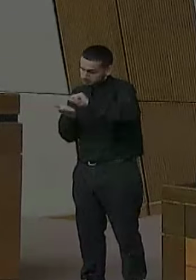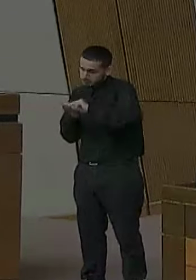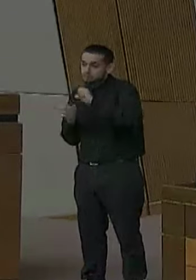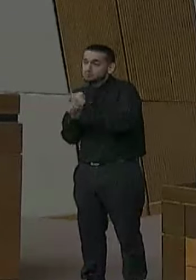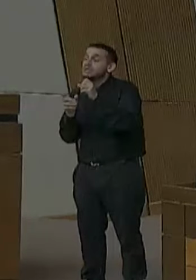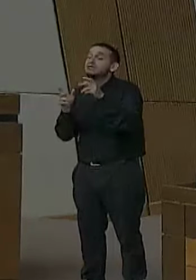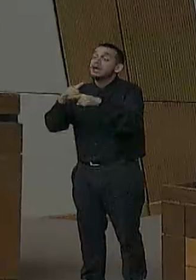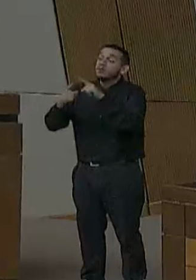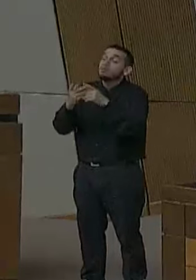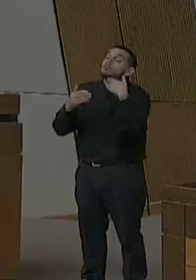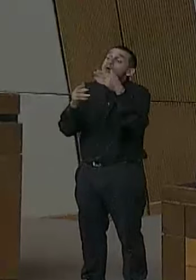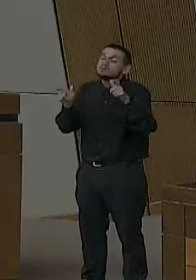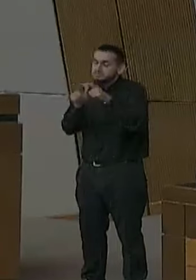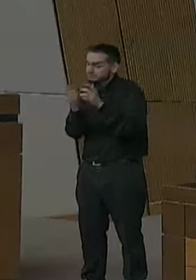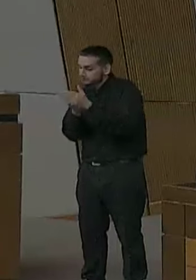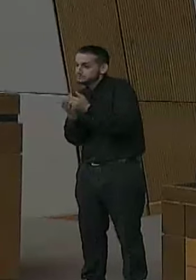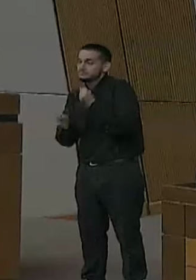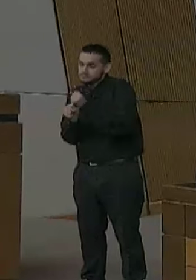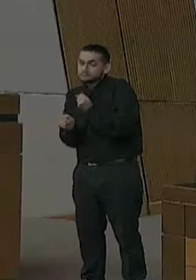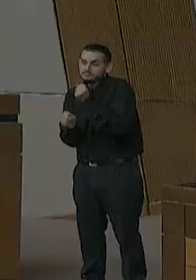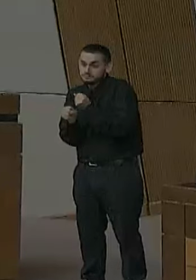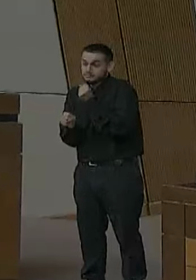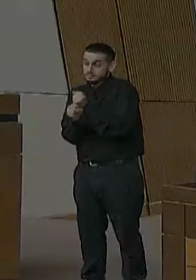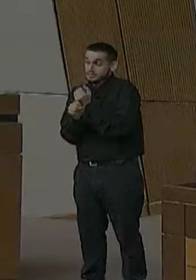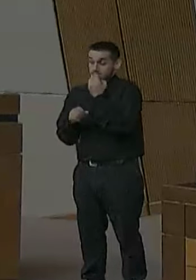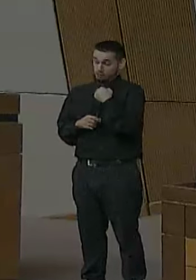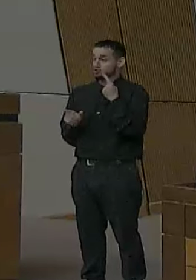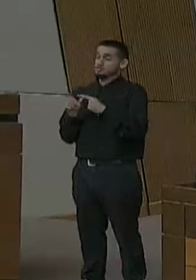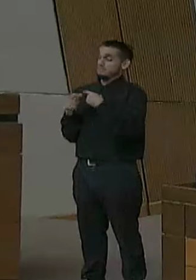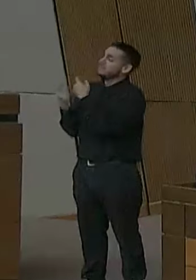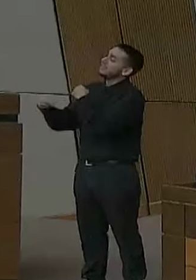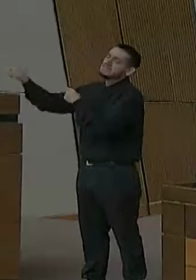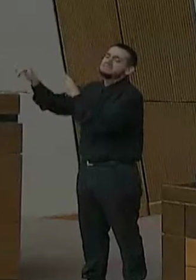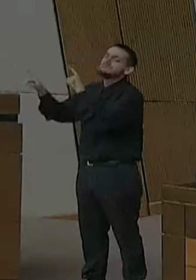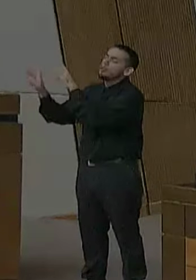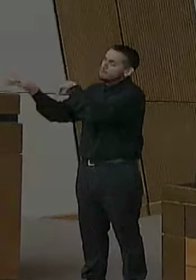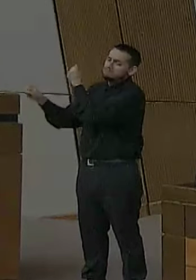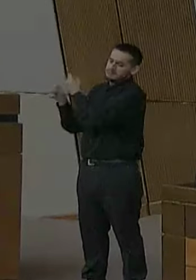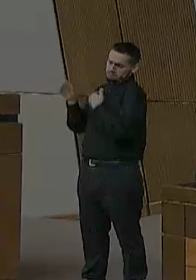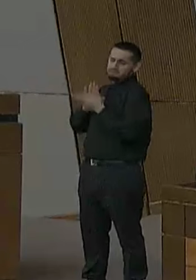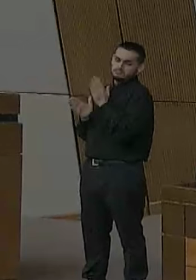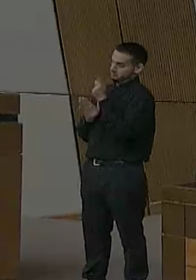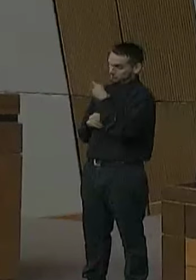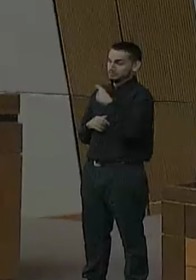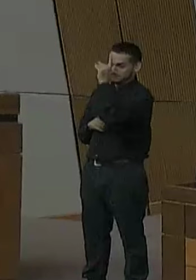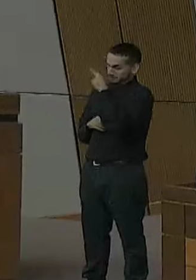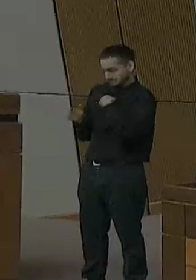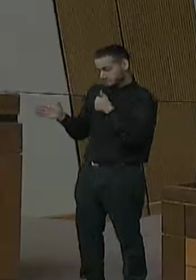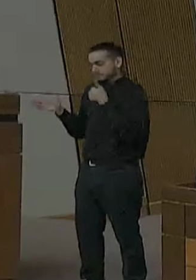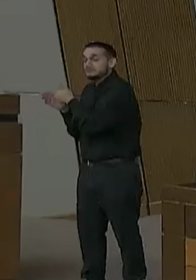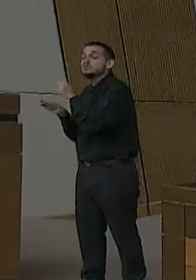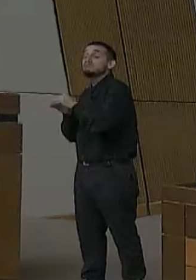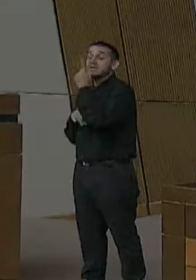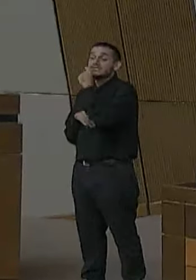trabajo, pero también el sector de las personas con discapacidad tenemos que ponernos como al frente y dirigir esa batuta, porque